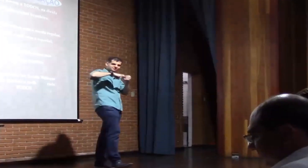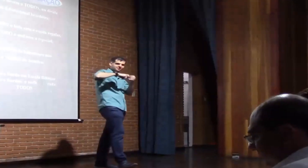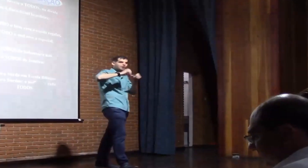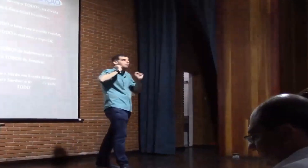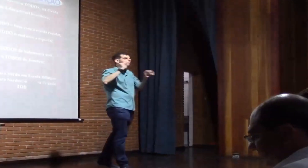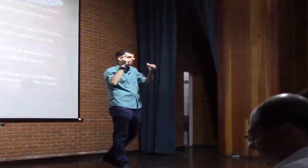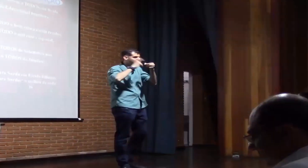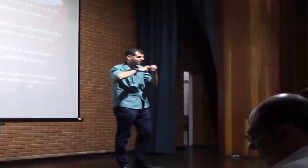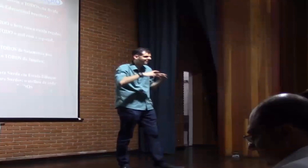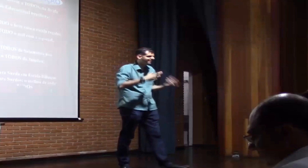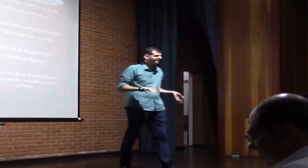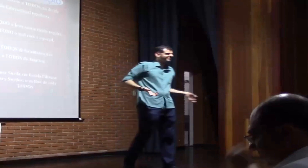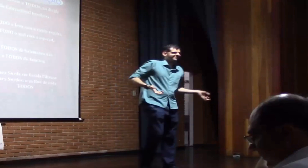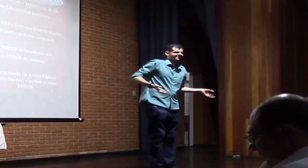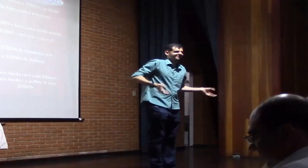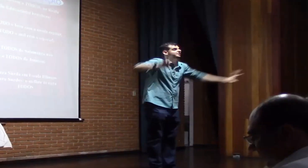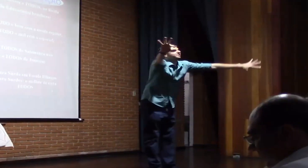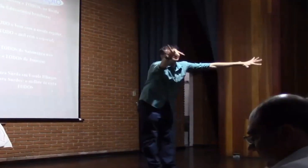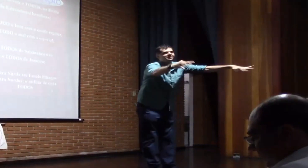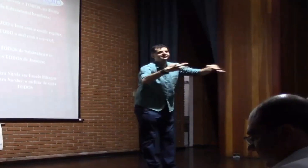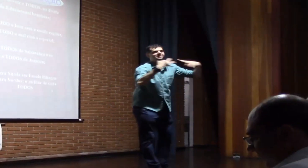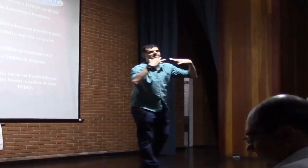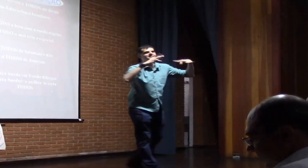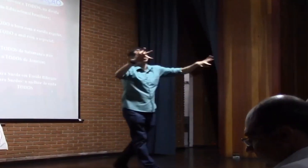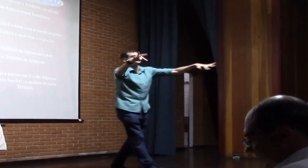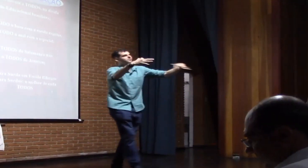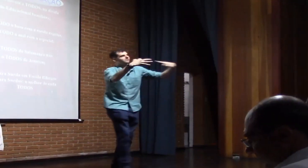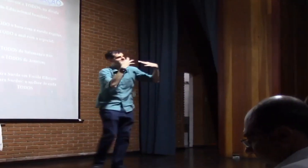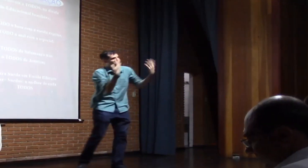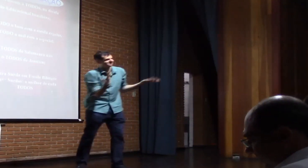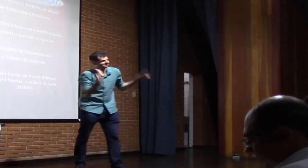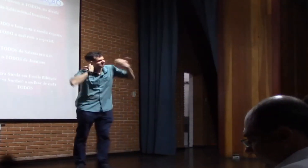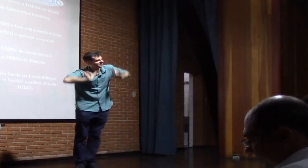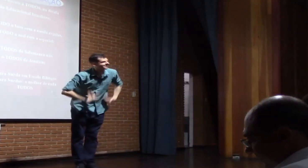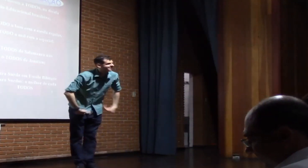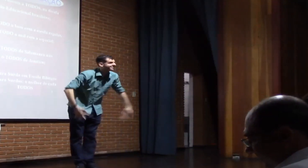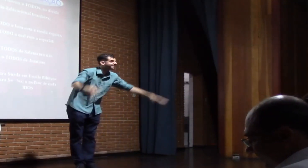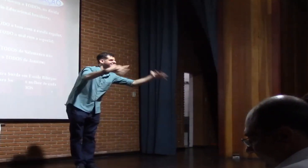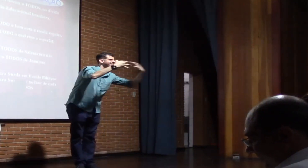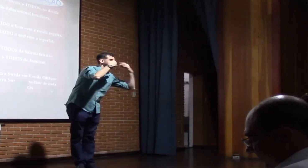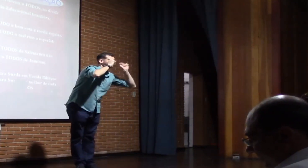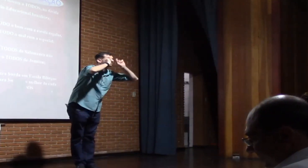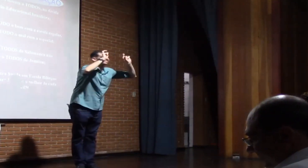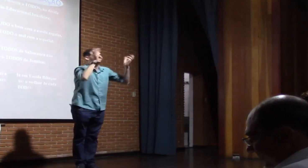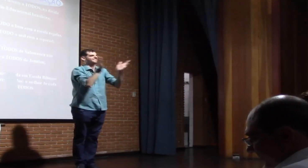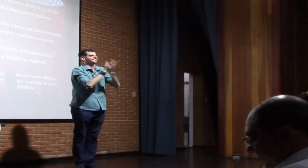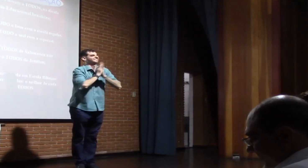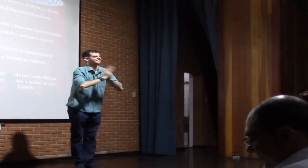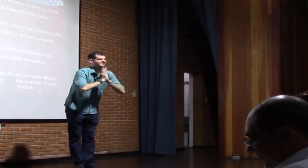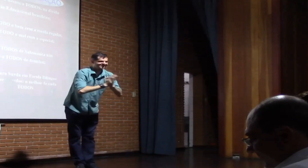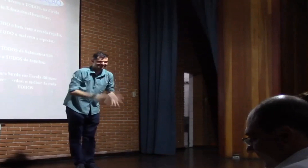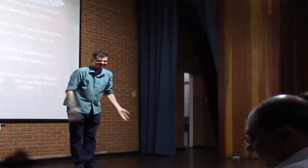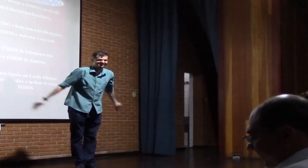Então, vamos voltar aqui. Posso voltar? Vamos lá? Ok? Aí eu peço, por favor, a atenção de todos. Ok? Atenção aqui. Vamos